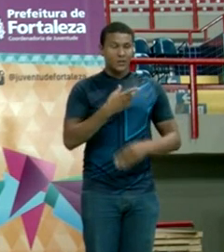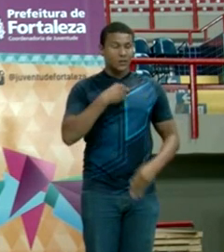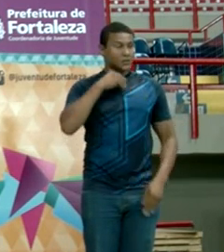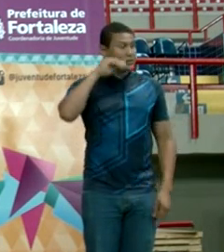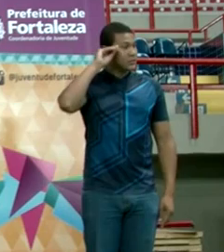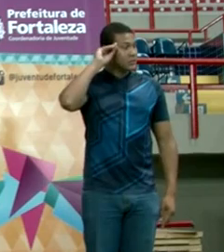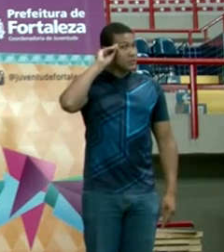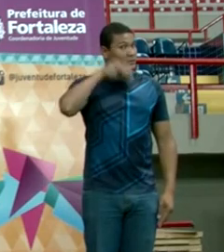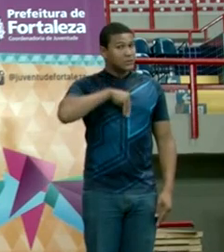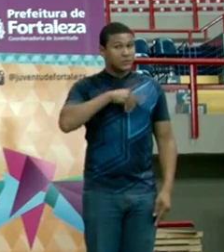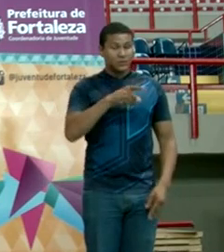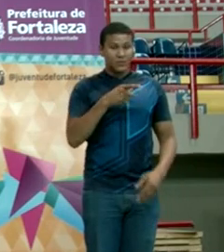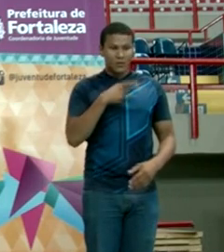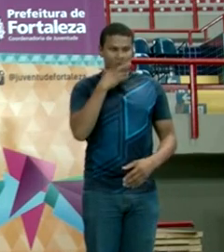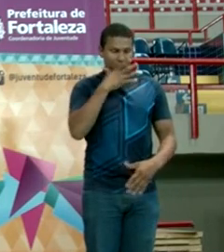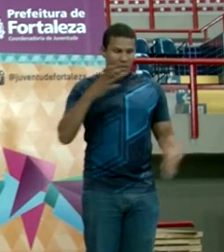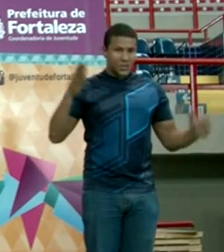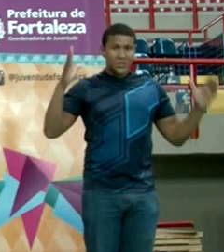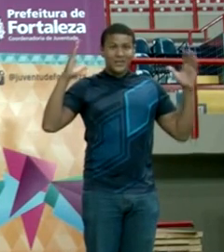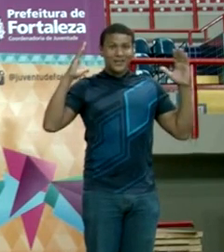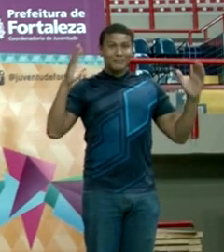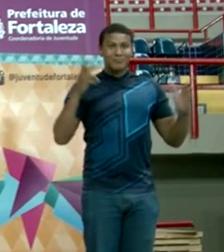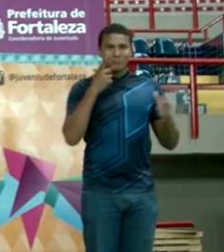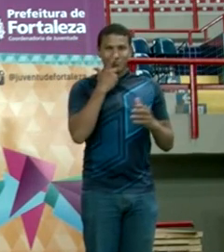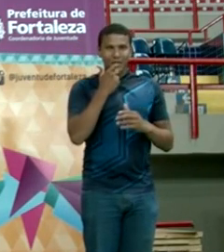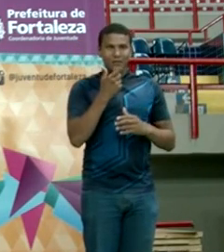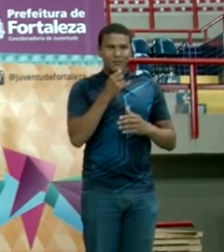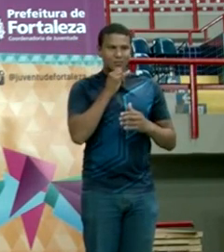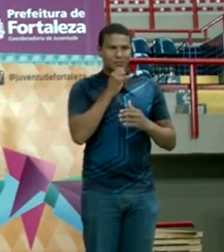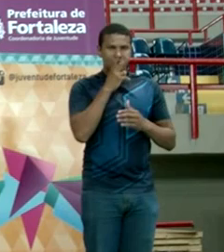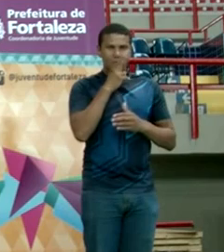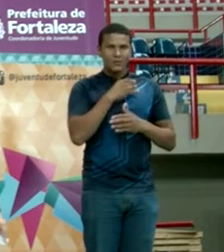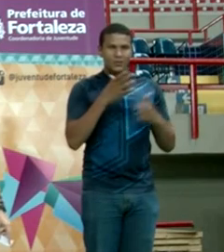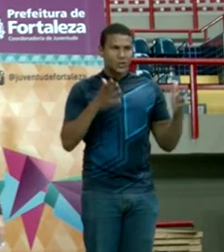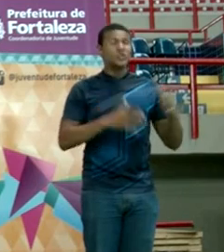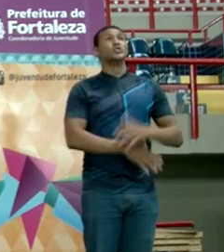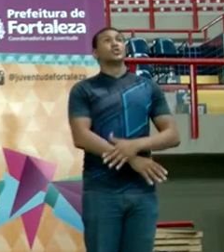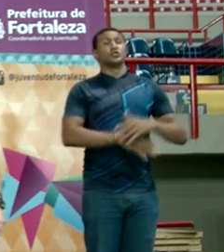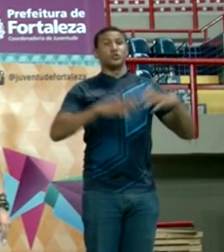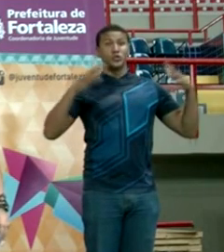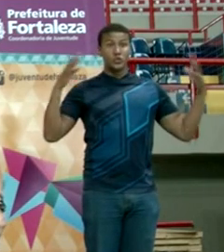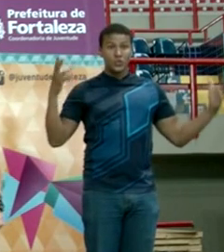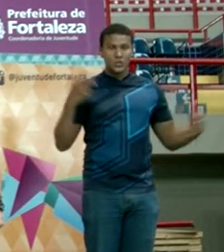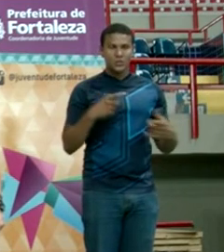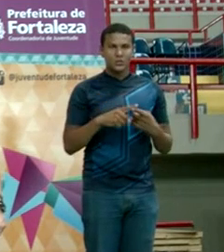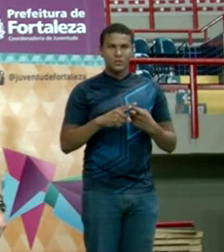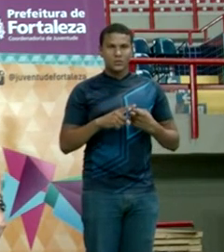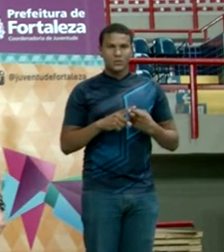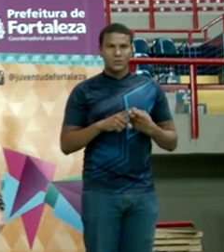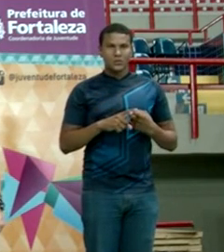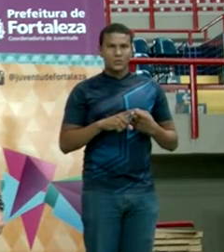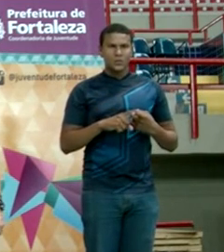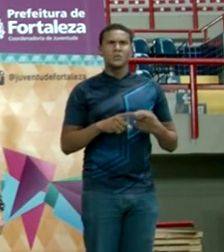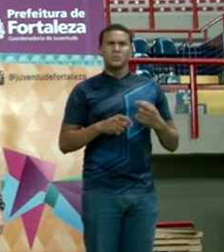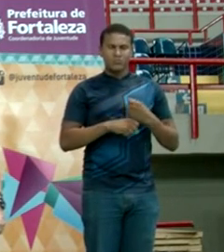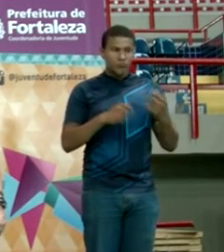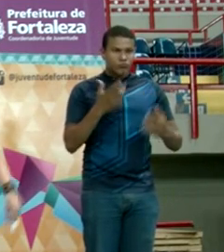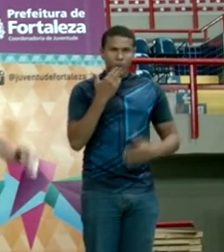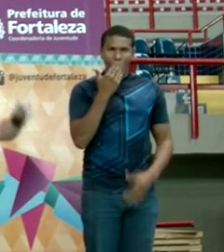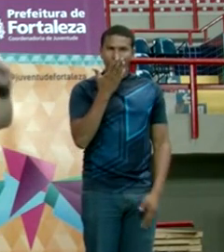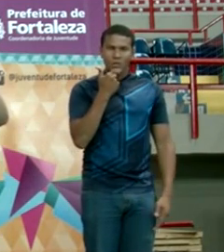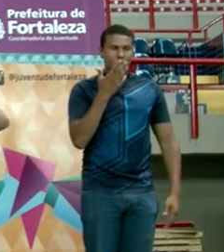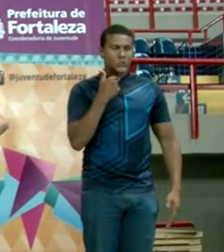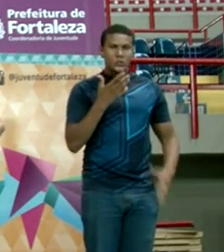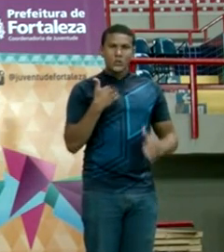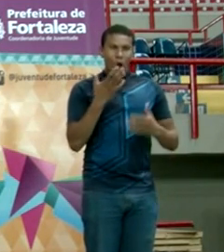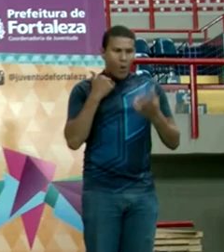botaram. Primeiro, o tamanho do tubarão, que não tem no período paleolítico que tem um tubarão daquele tamanho. 2, meu irmão, pensa num tubarão com fome.